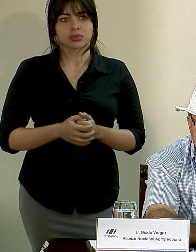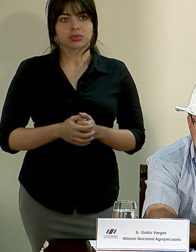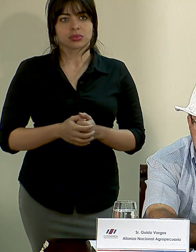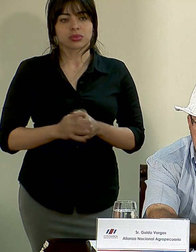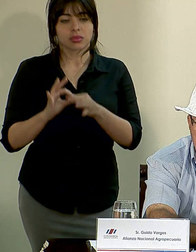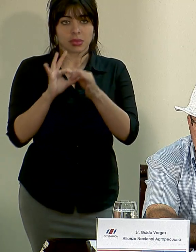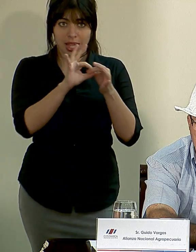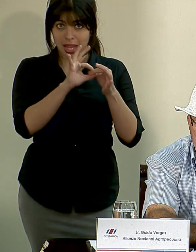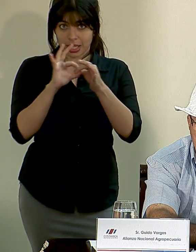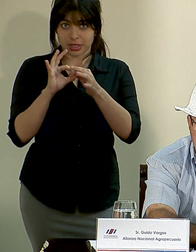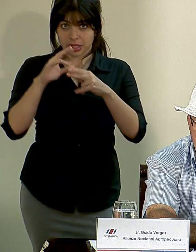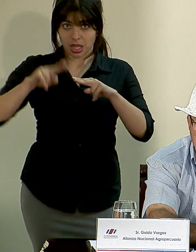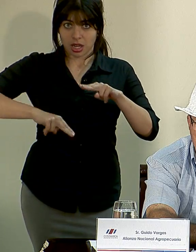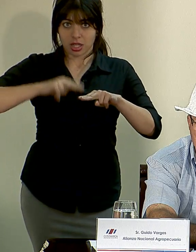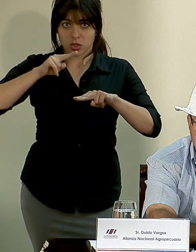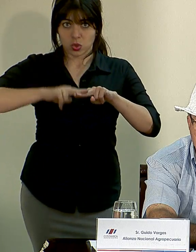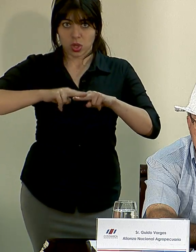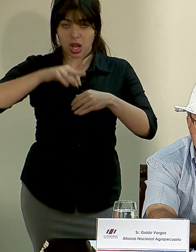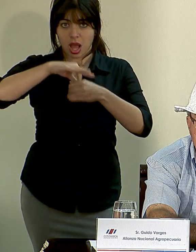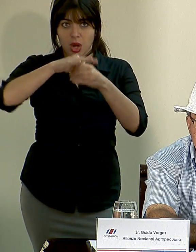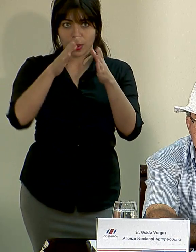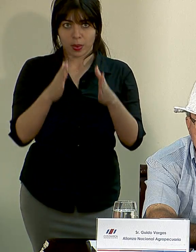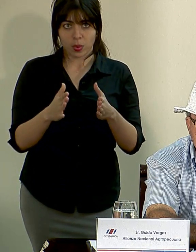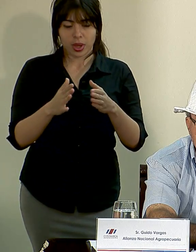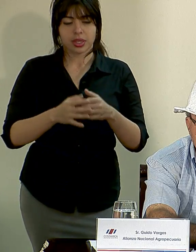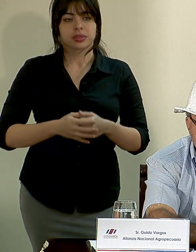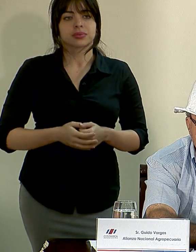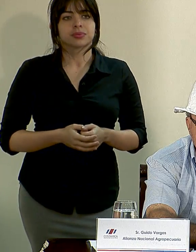La Alianza Nacional Agropecuaria